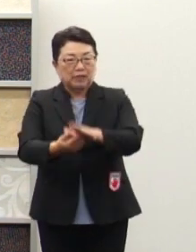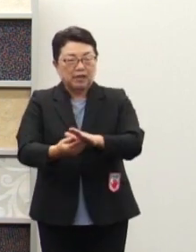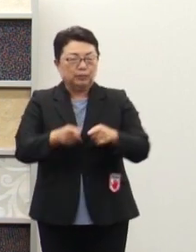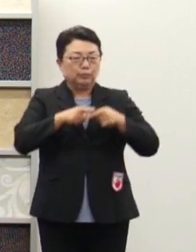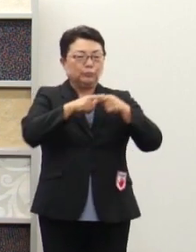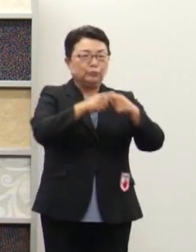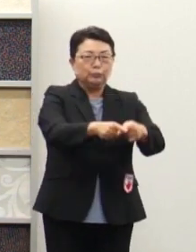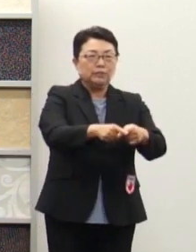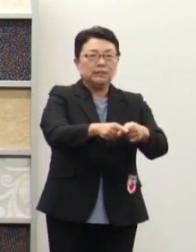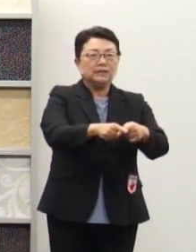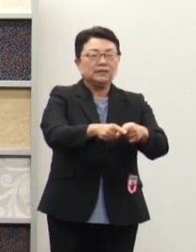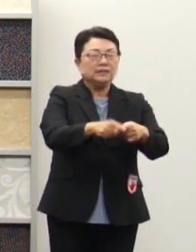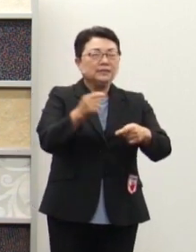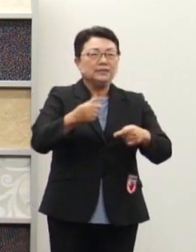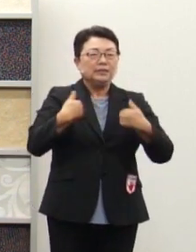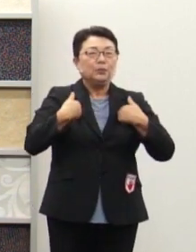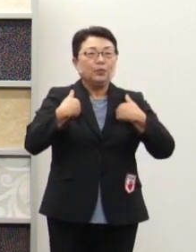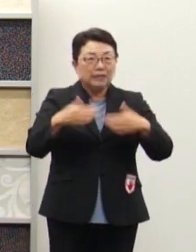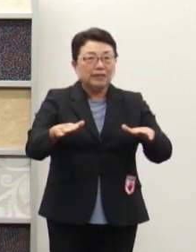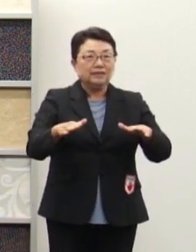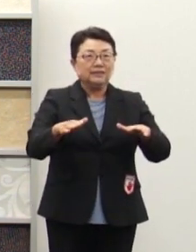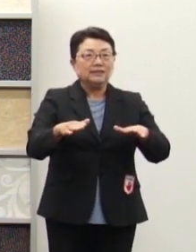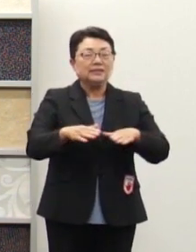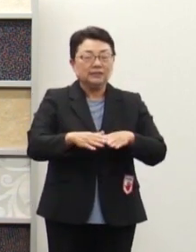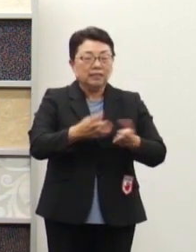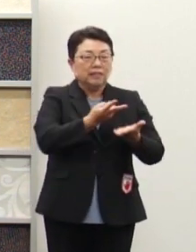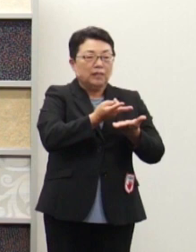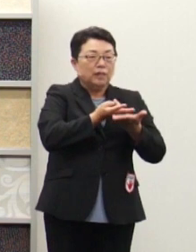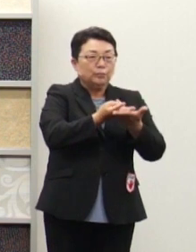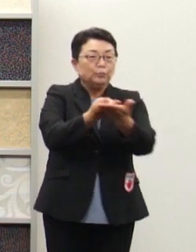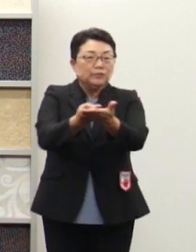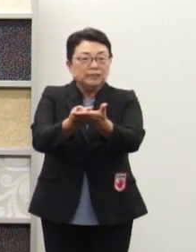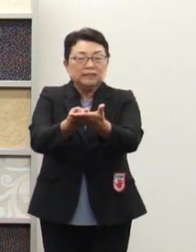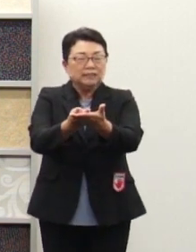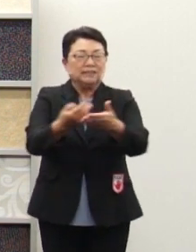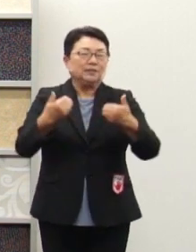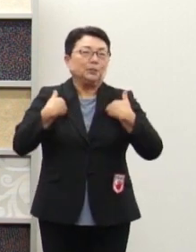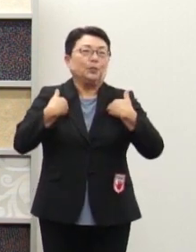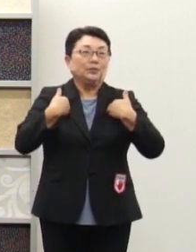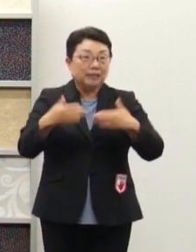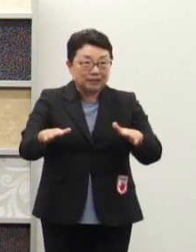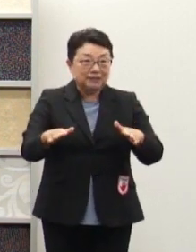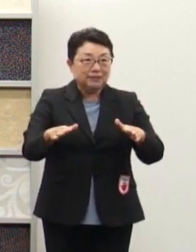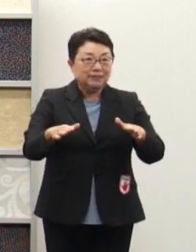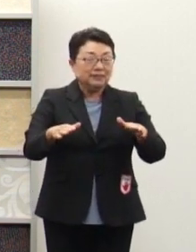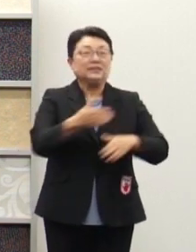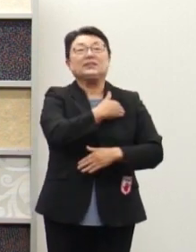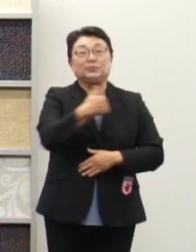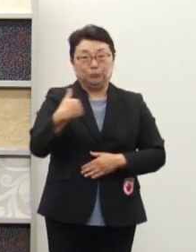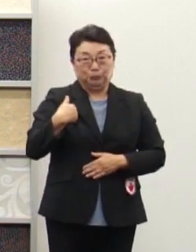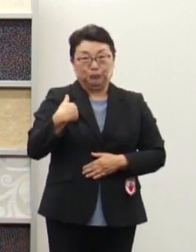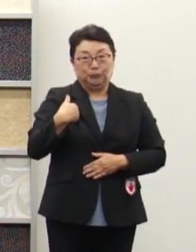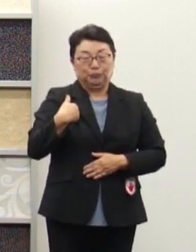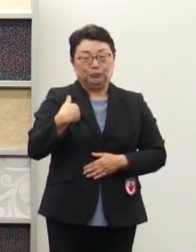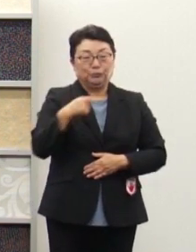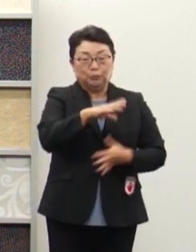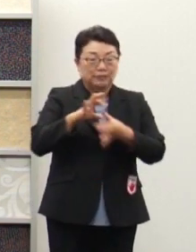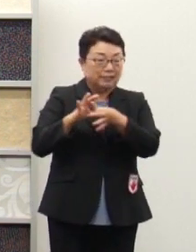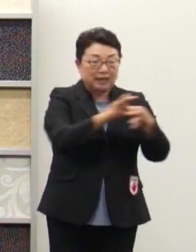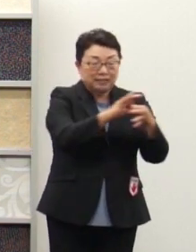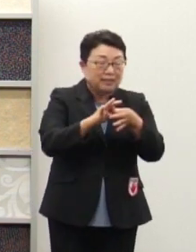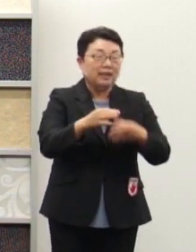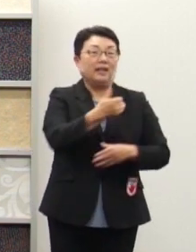症状の悪化を防ぎ病床の圧迫要因を取り除くことができるというエビデンスが